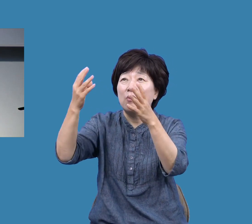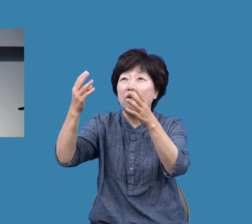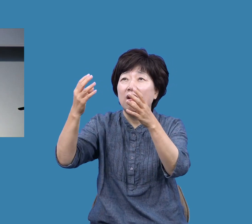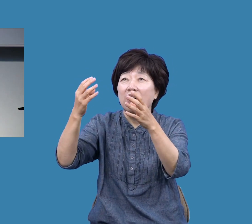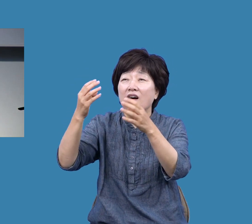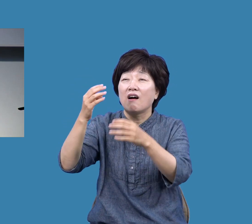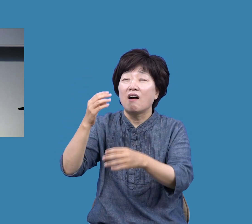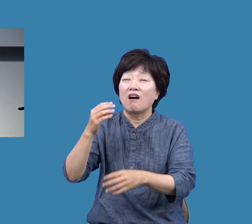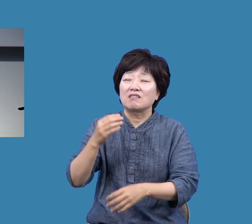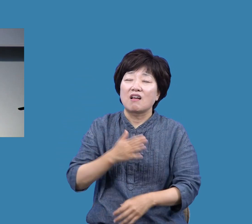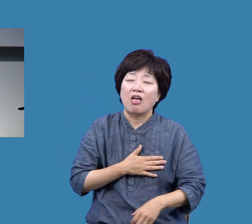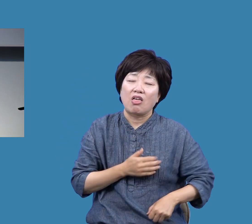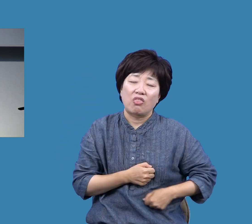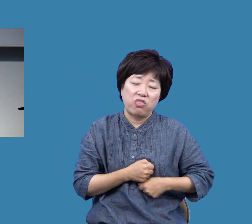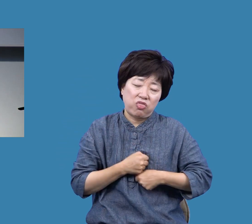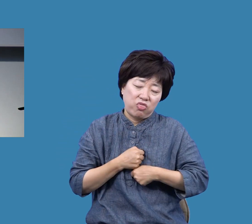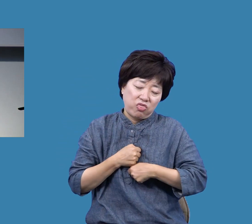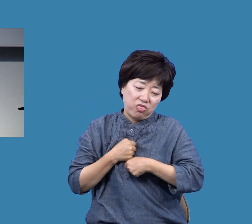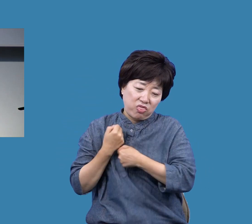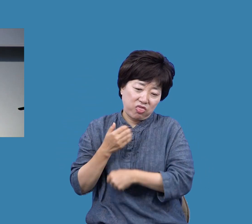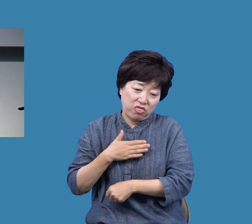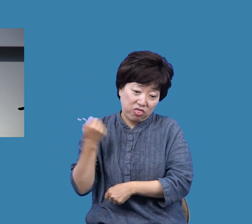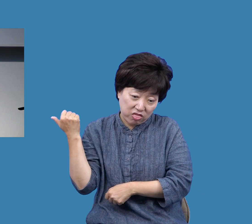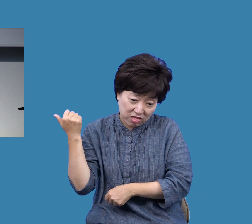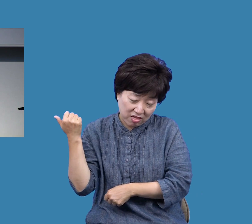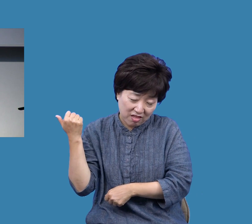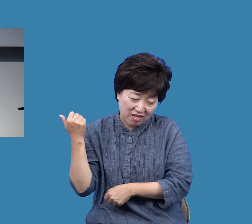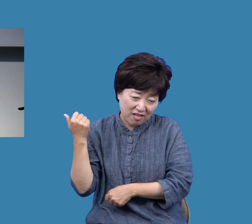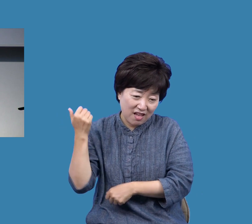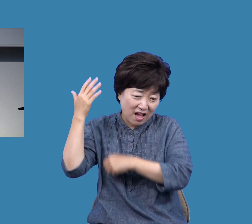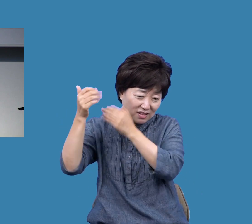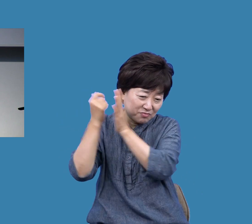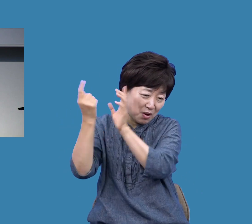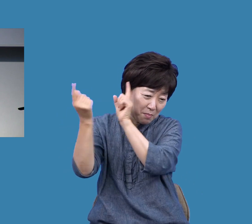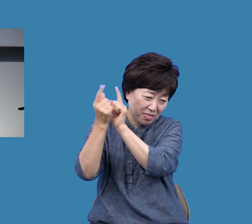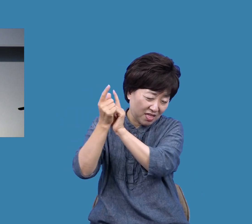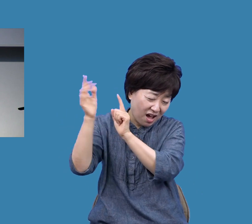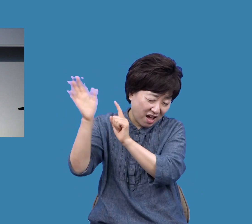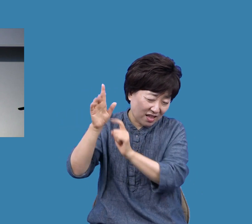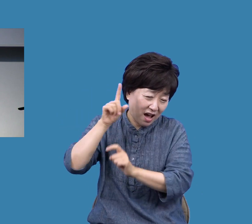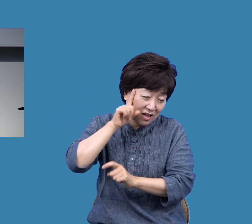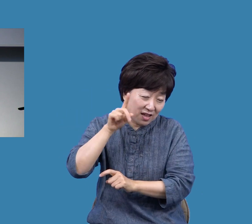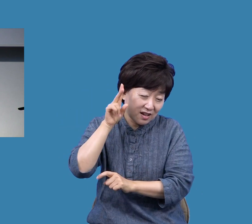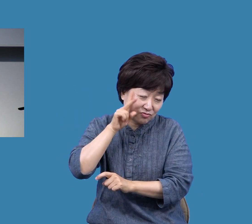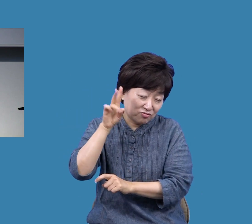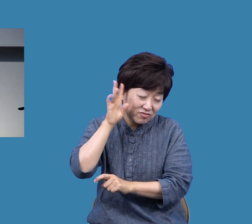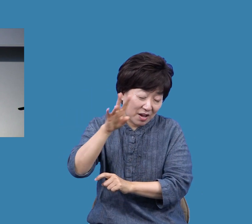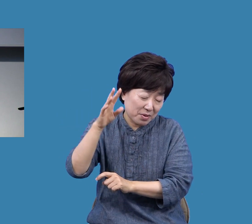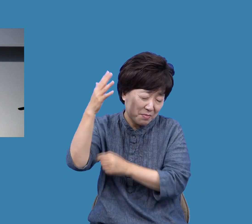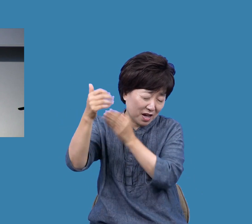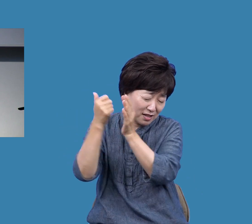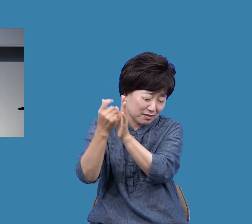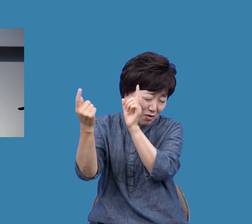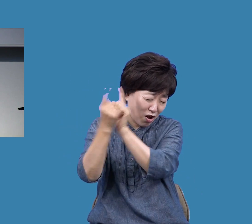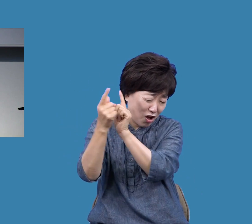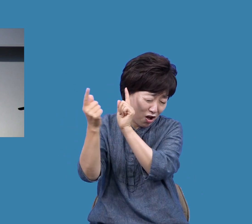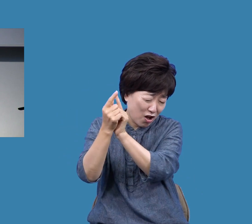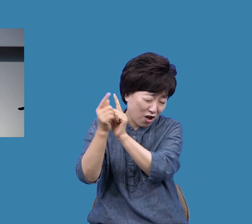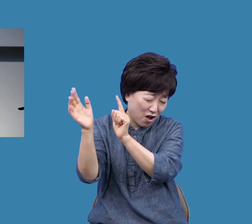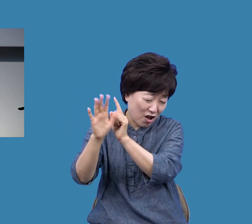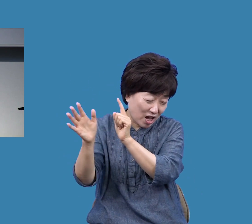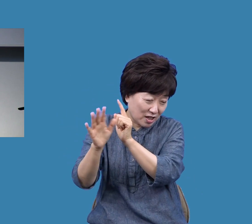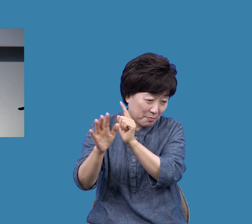거야. 여러분 종교가 되는 게 참 쉽습니다. 한 3일만 하나님과의 관계가